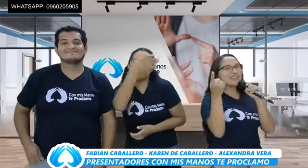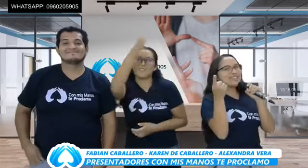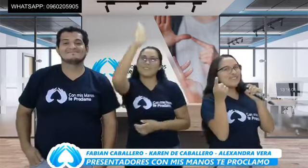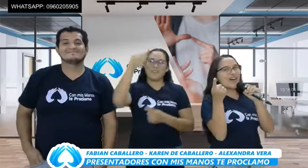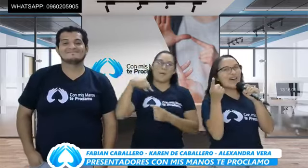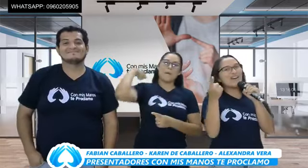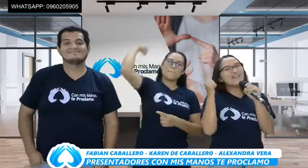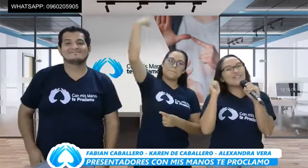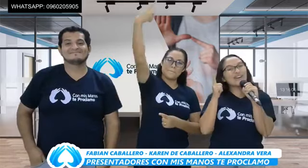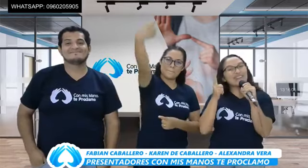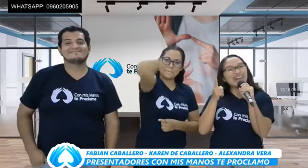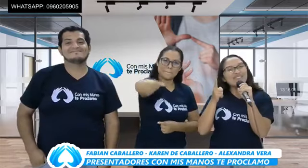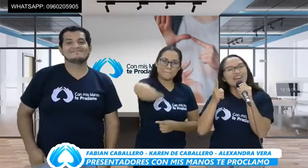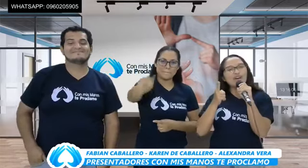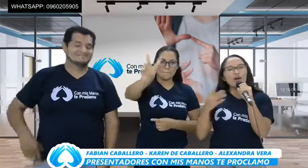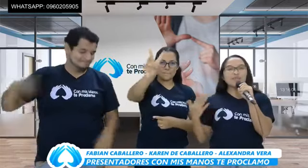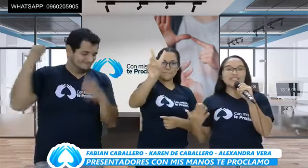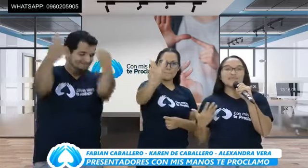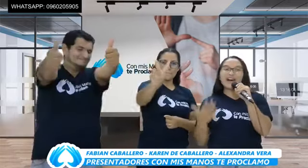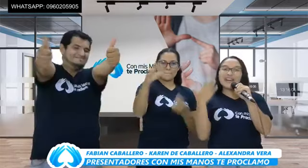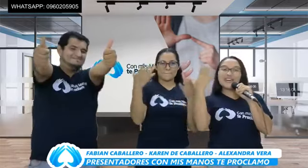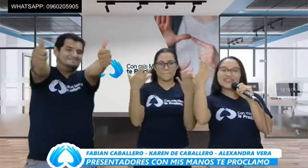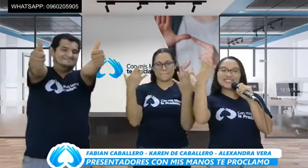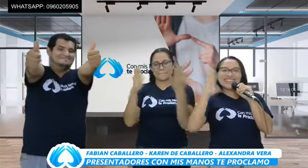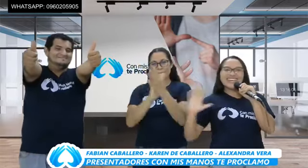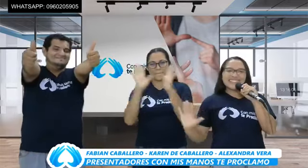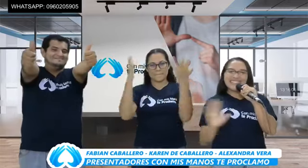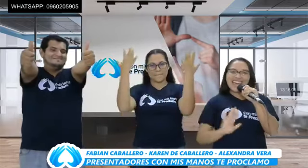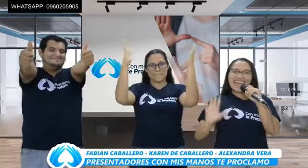vemos el próximo programa con Mis